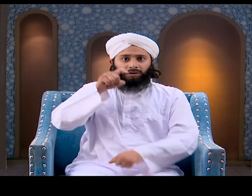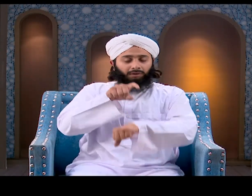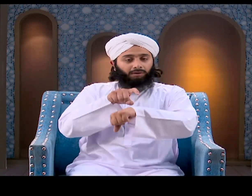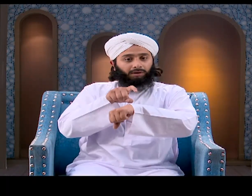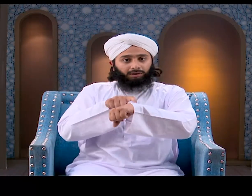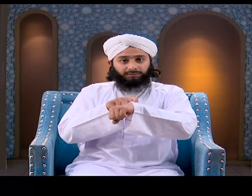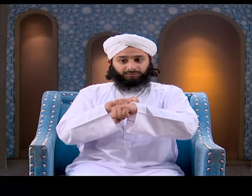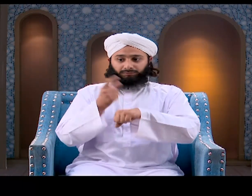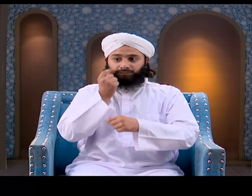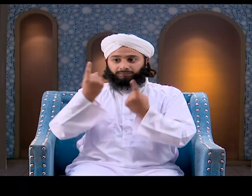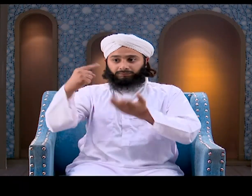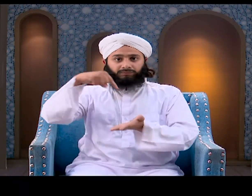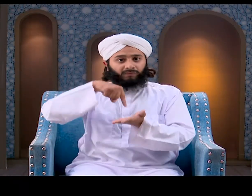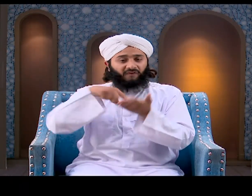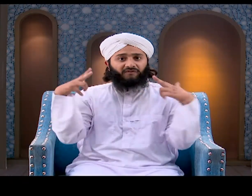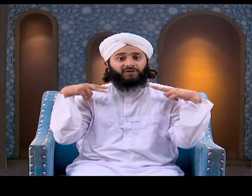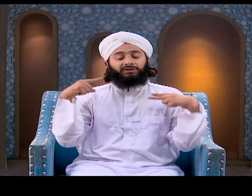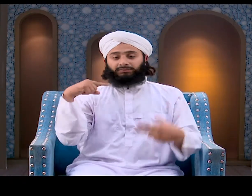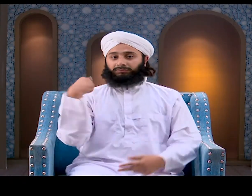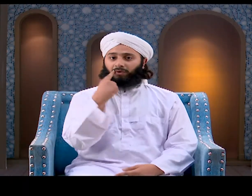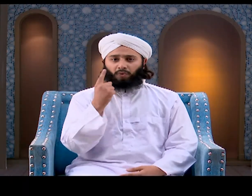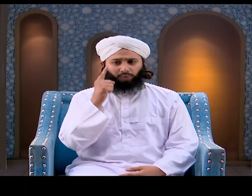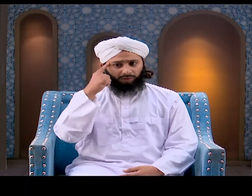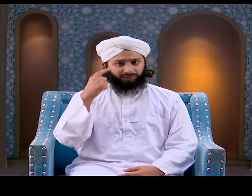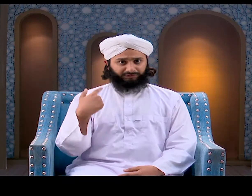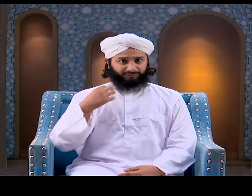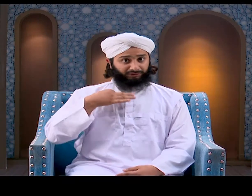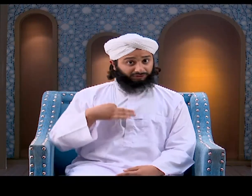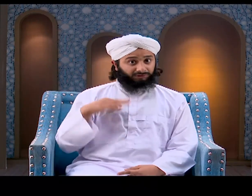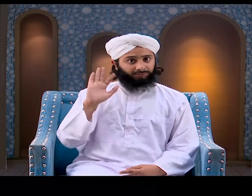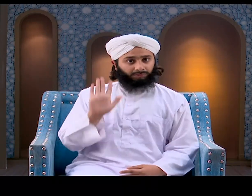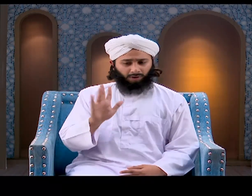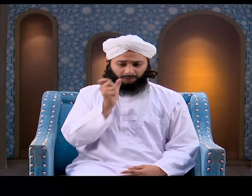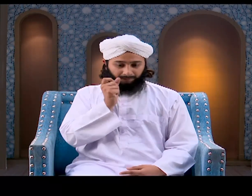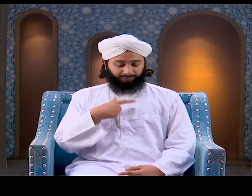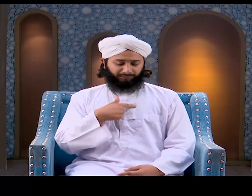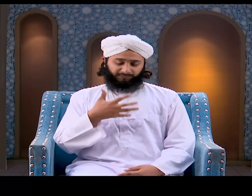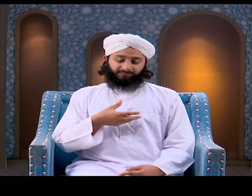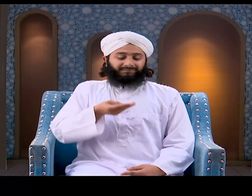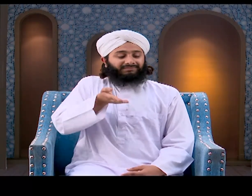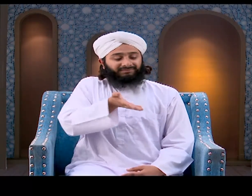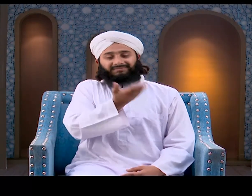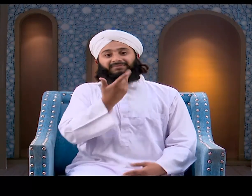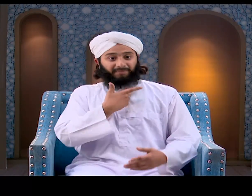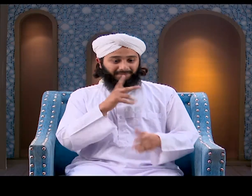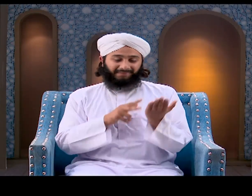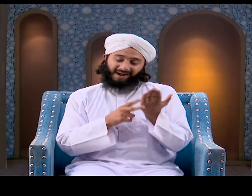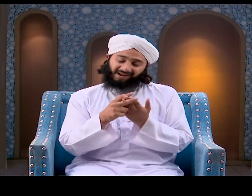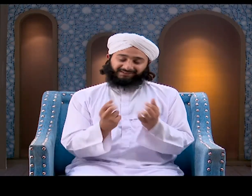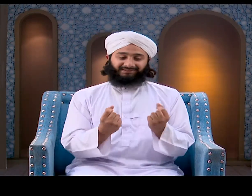فرمایا، نزا کے وقت آدمی کے پاس فرشتے آتے ہیں، اگر وہ شخص نیک ہو تو فرشتے کہتے ہیں، اے پاک روح نکل، تو پاک جسم